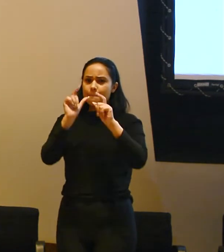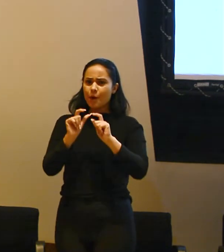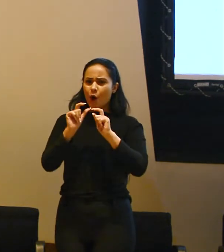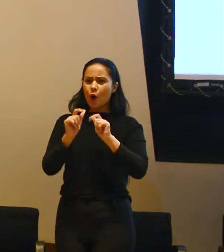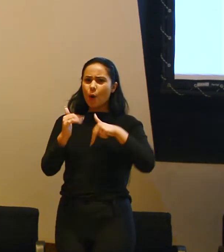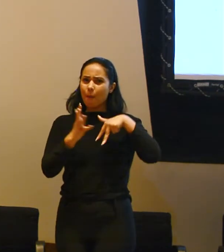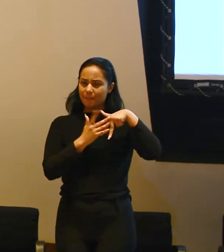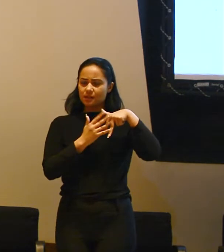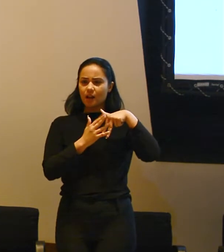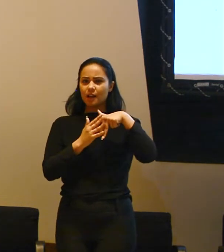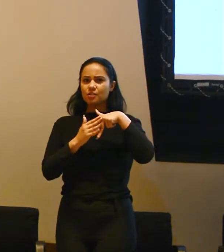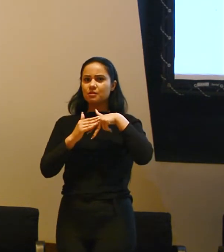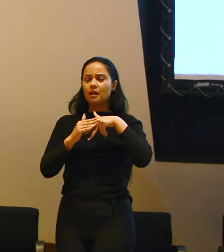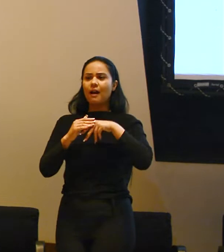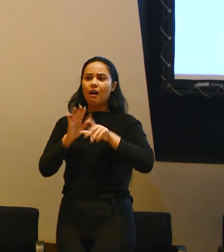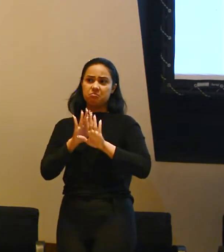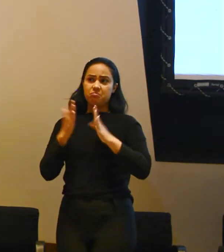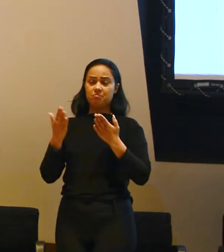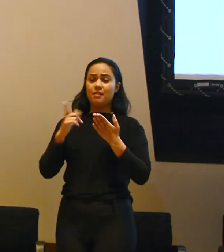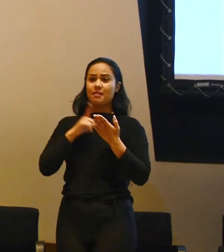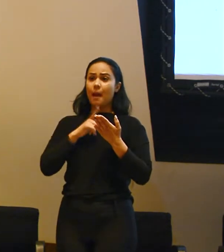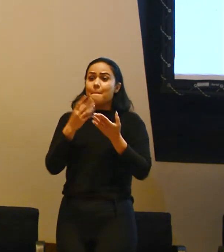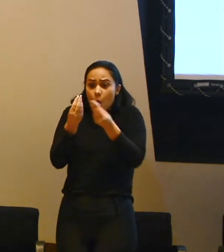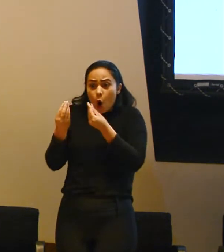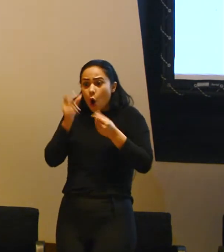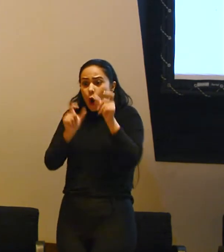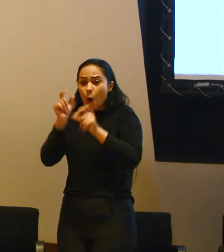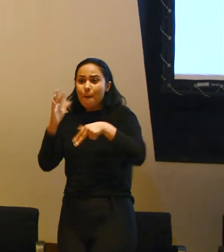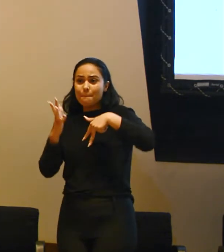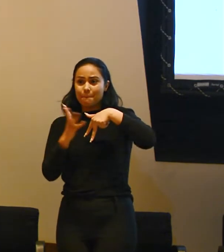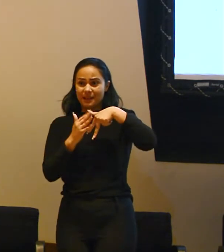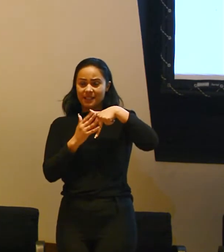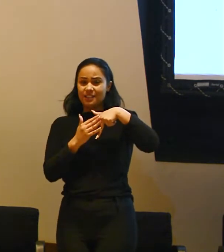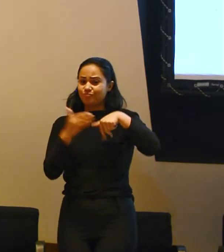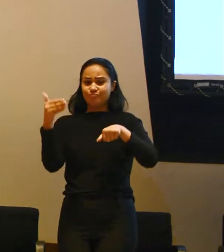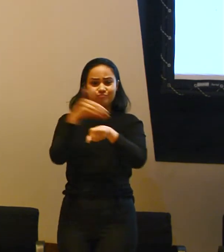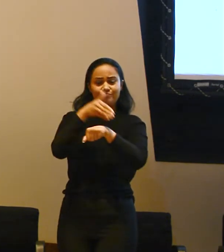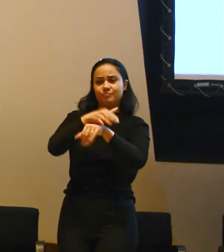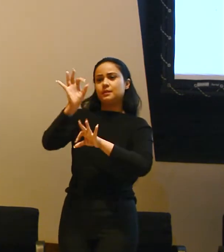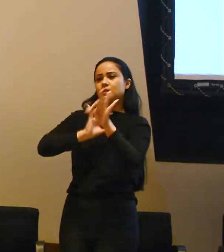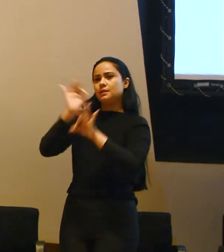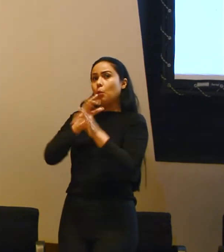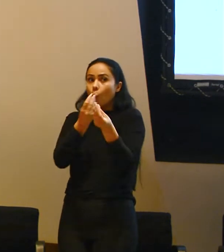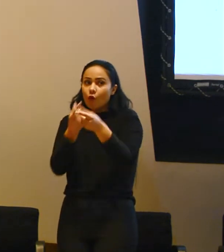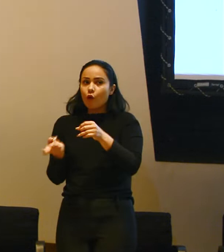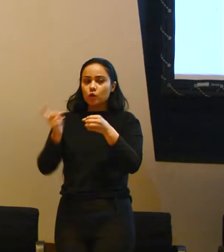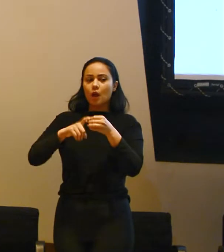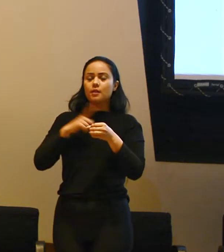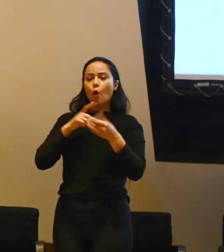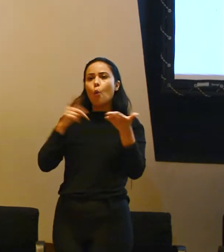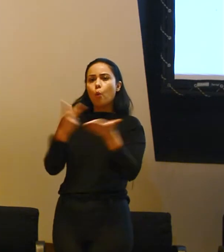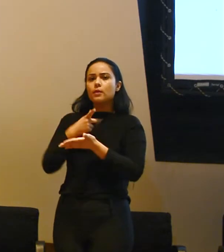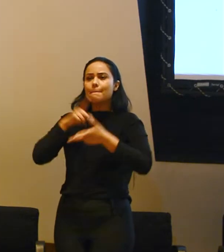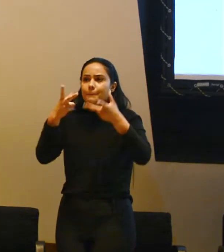poucos pacientes, né, aliás, muitos pacientes não compareceram ao mapeamento e muitos estão voltando. E, assim, tem alguns casos que